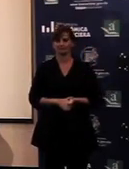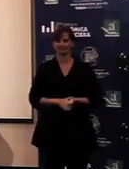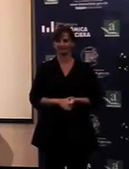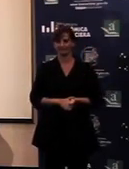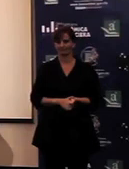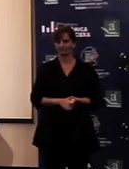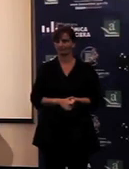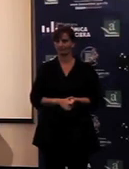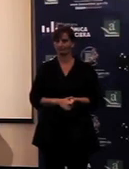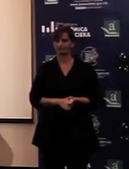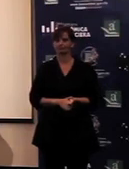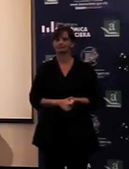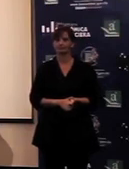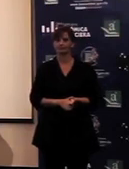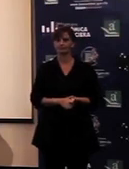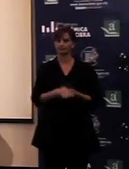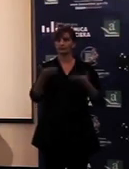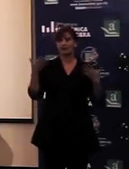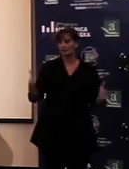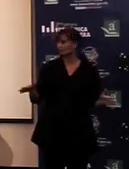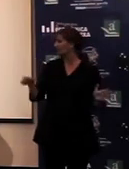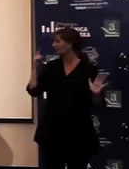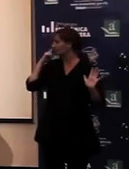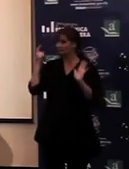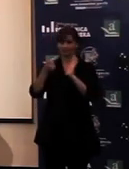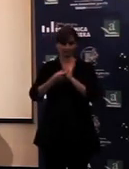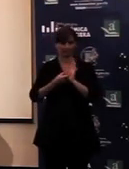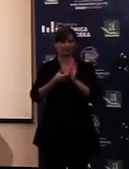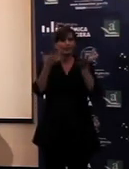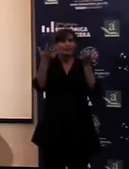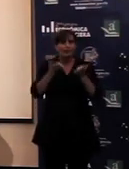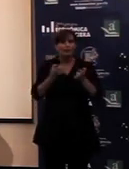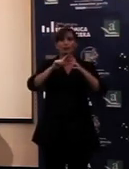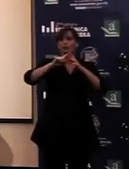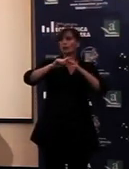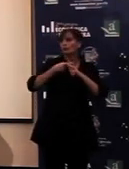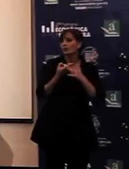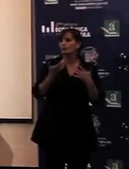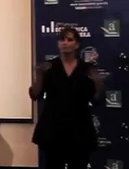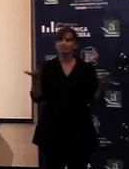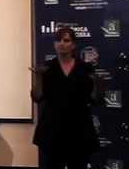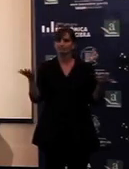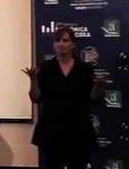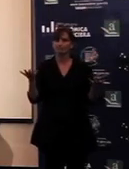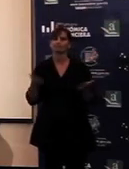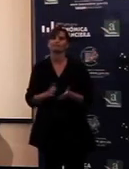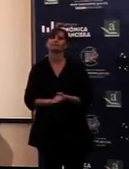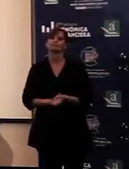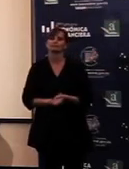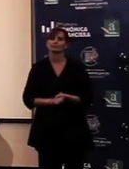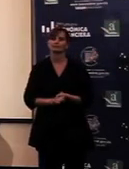Ya habiéndonos presentado, quisiera comenzar diciendo qué es esto, qué